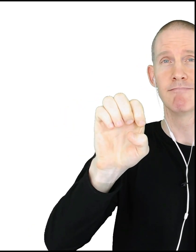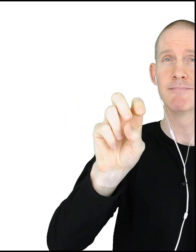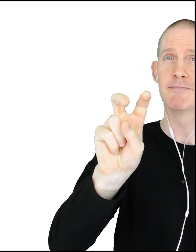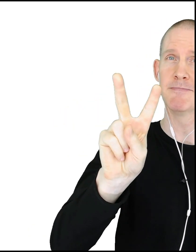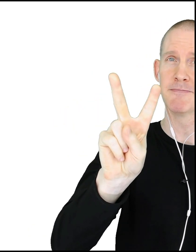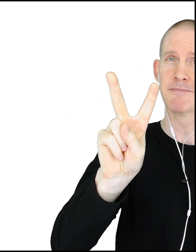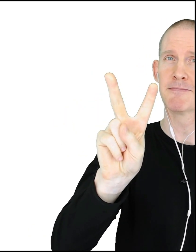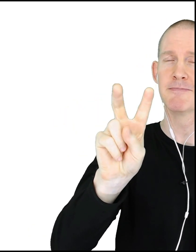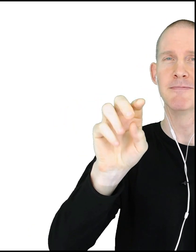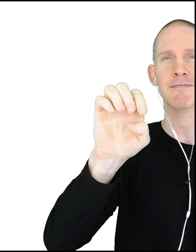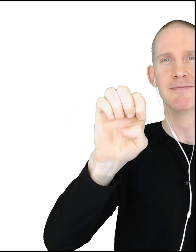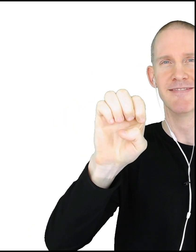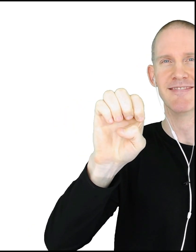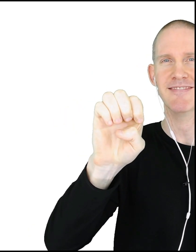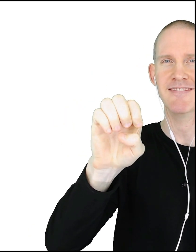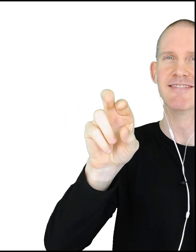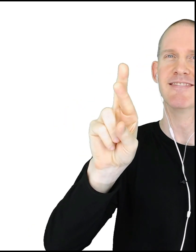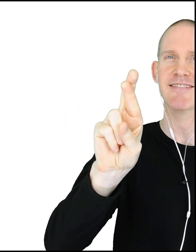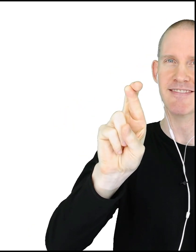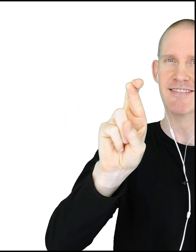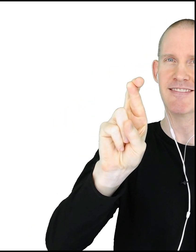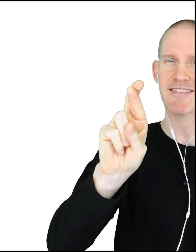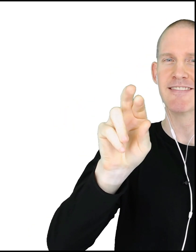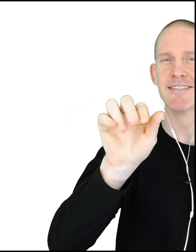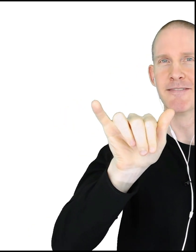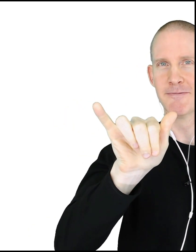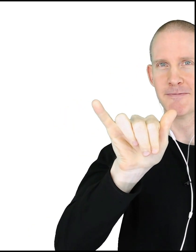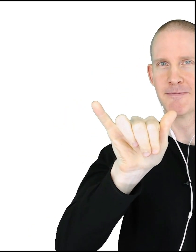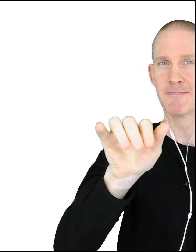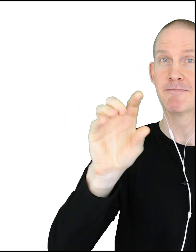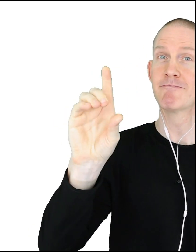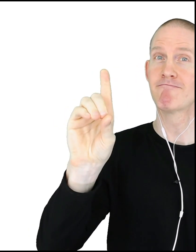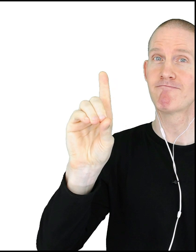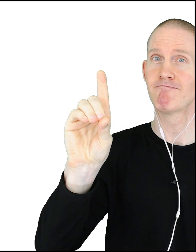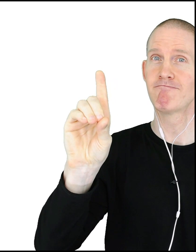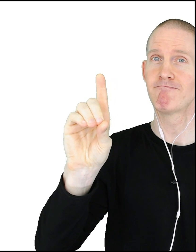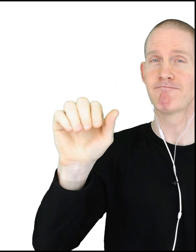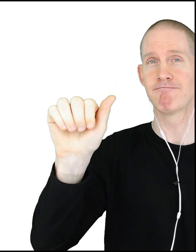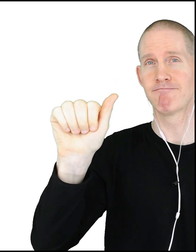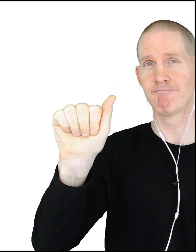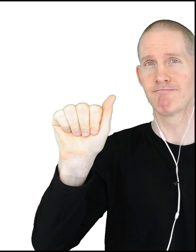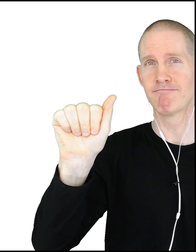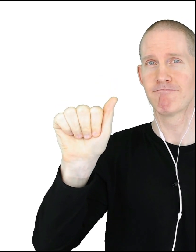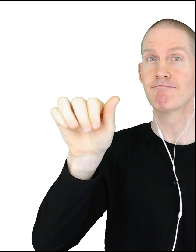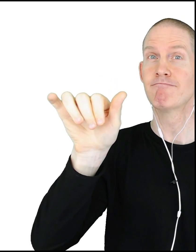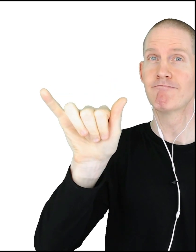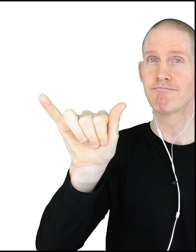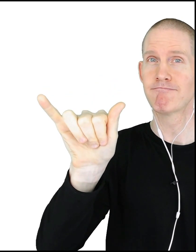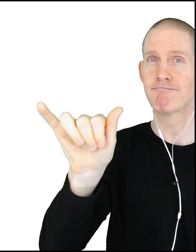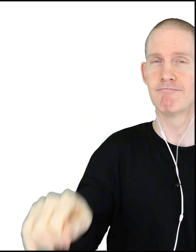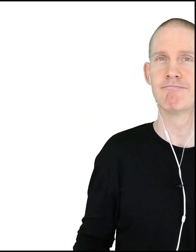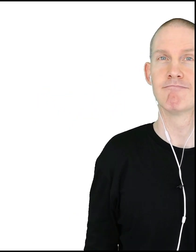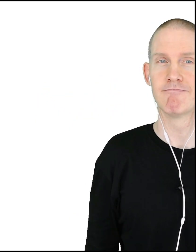gorko pokusa, da te barem nisam voljela. Bio si mi